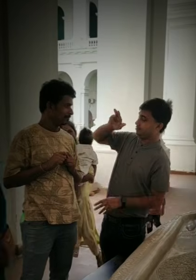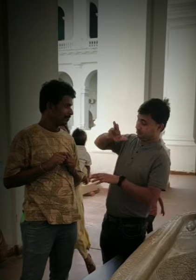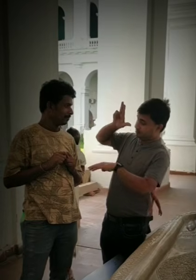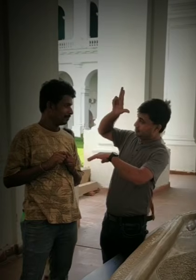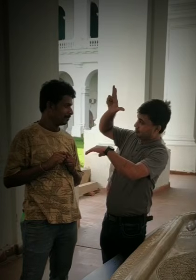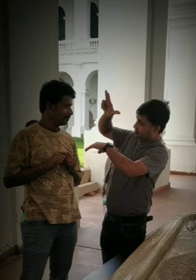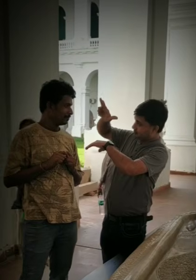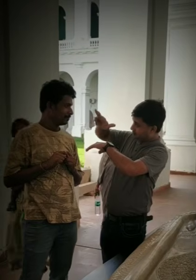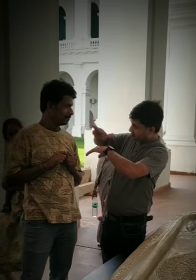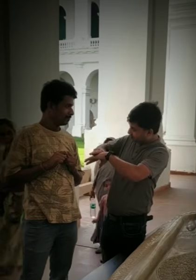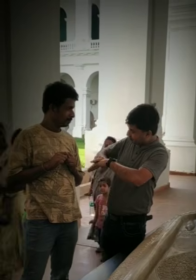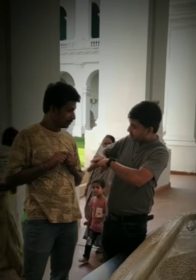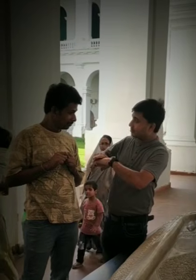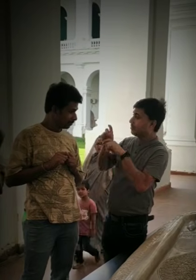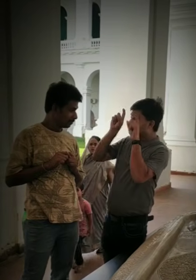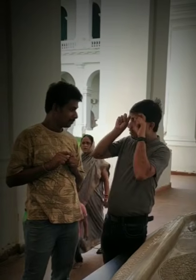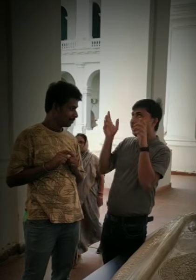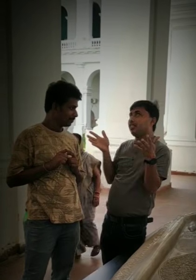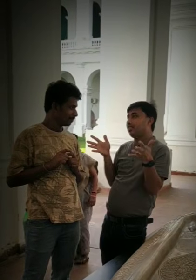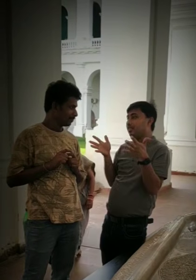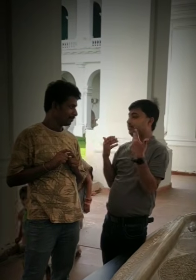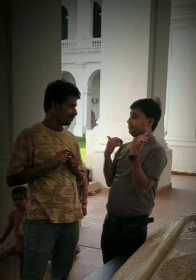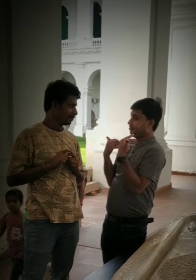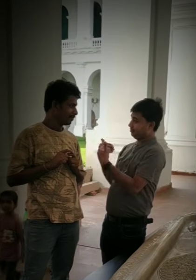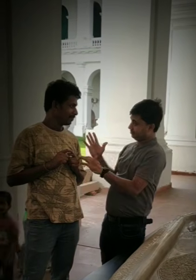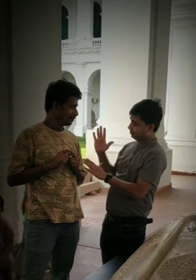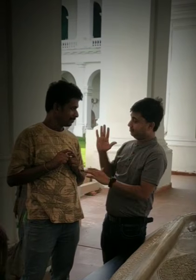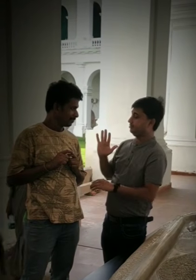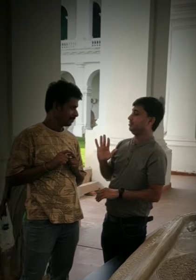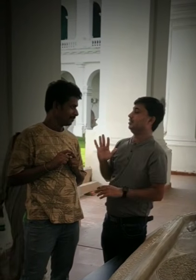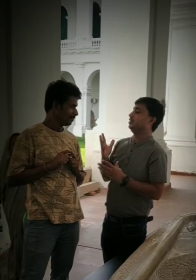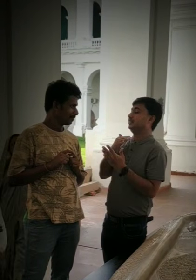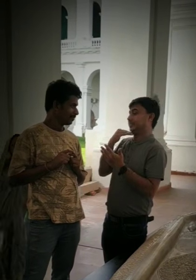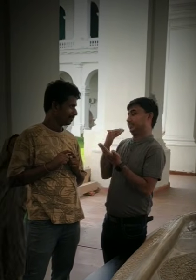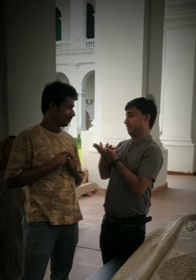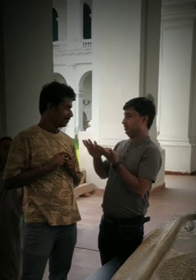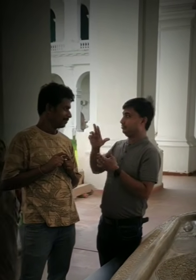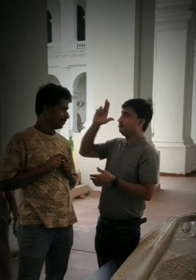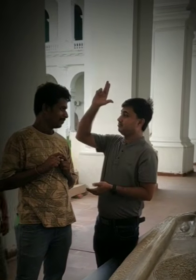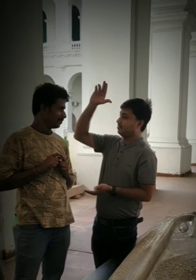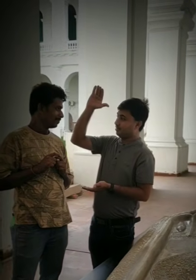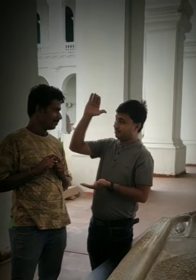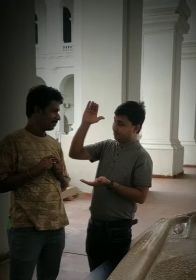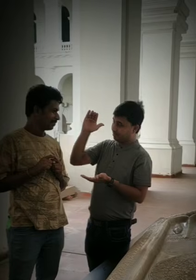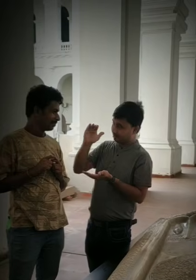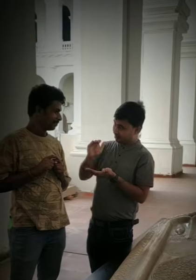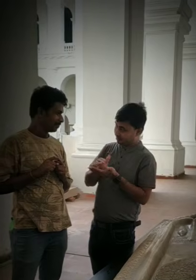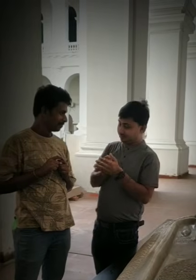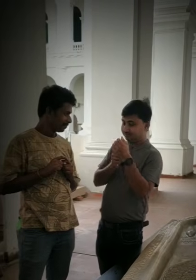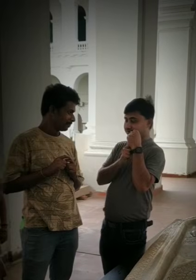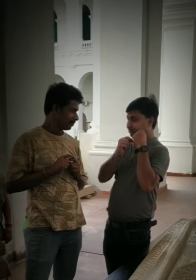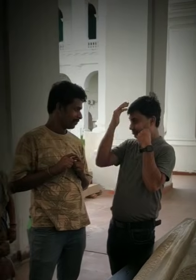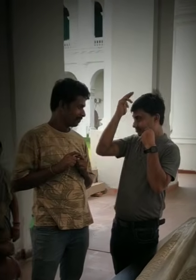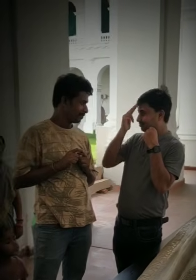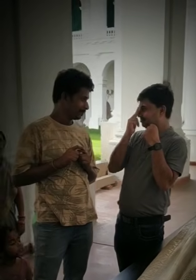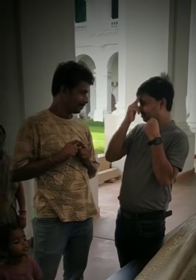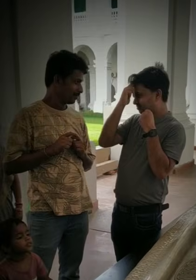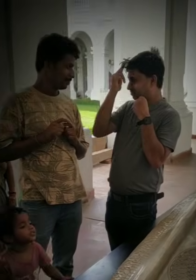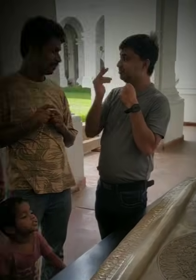নাচে মনে নাচে কামনা আশা, দিনে দিনে বেড়ে চলে প্রেমের নেশা। আমি